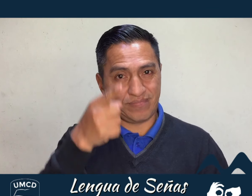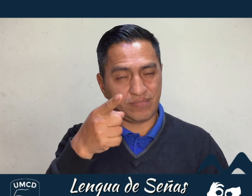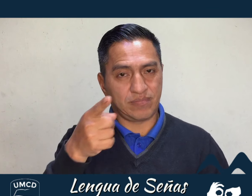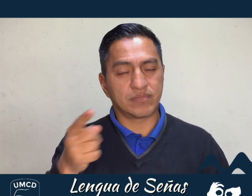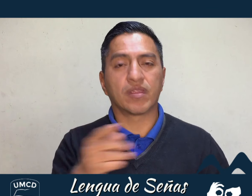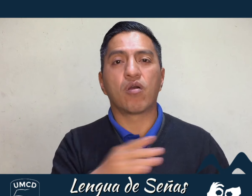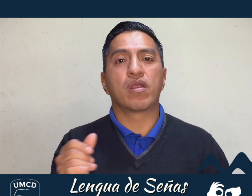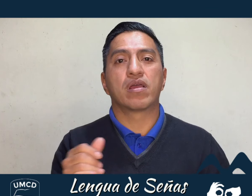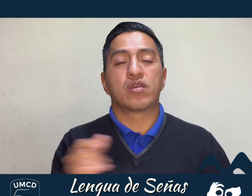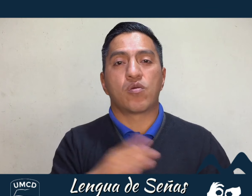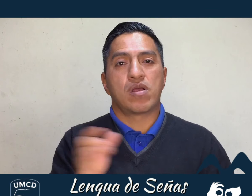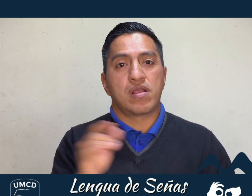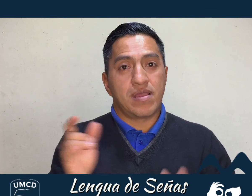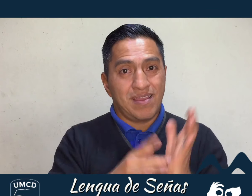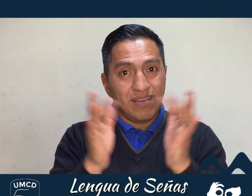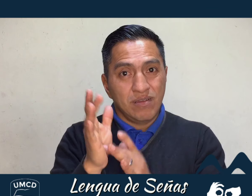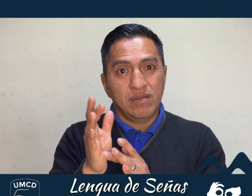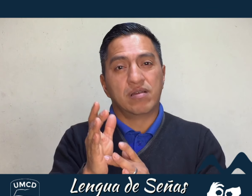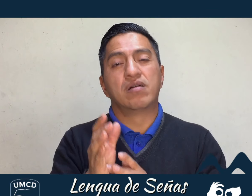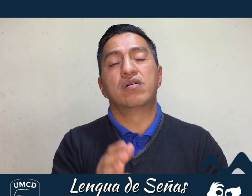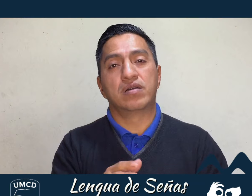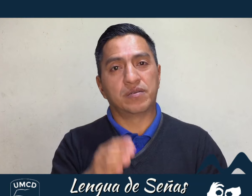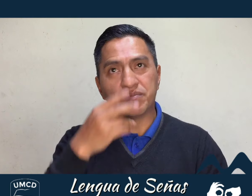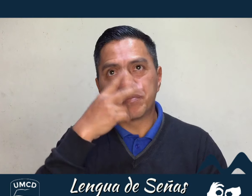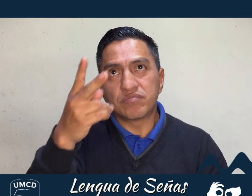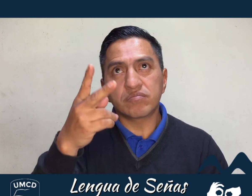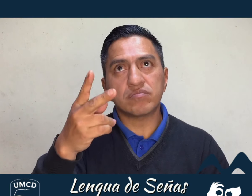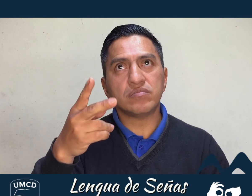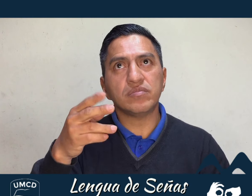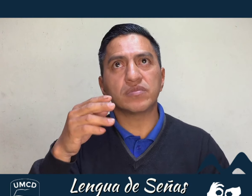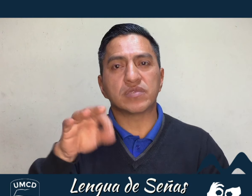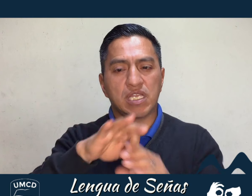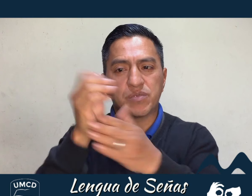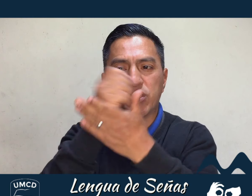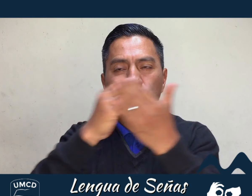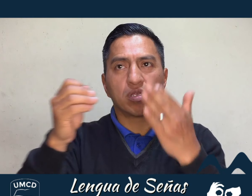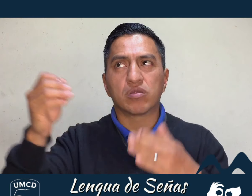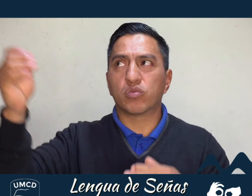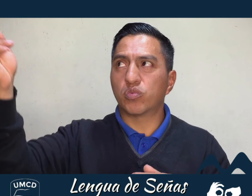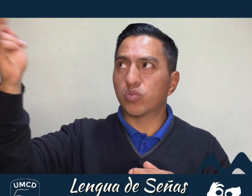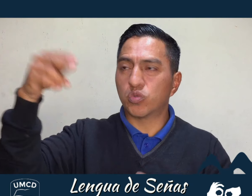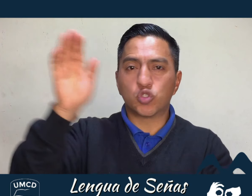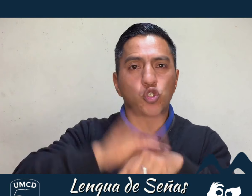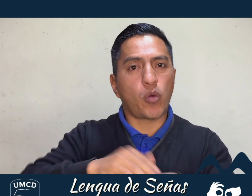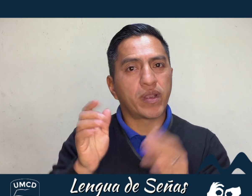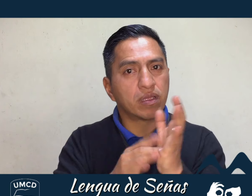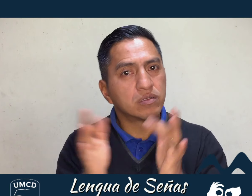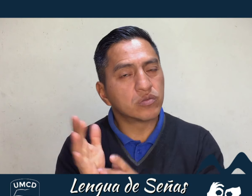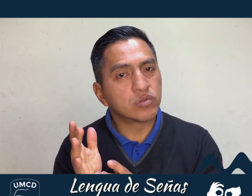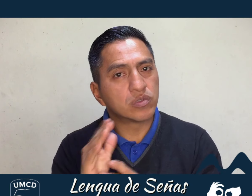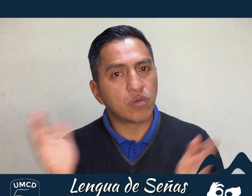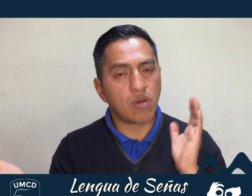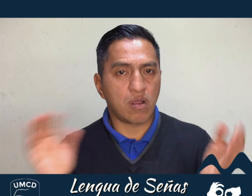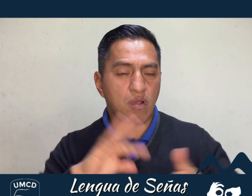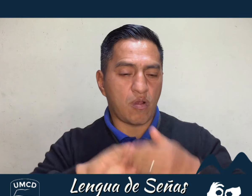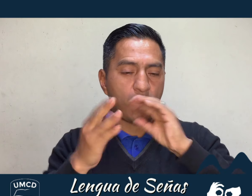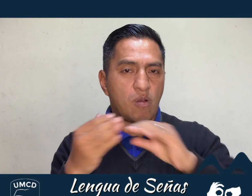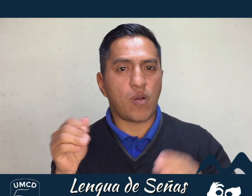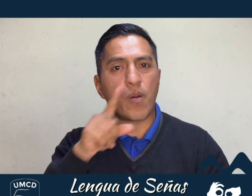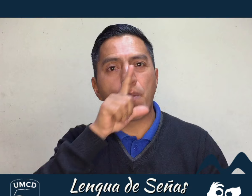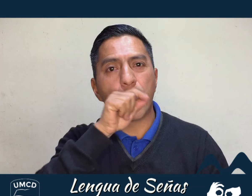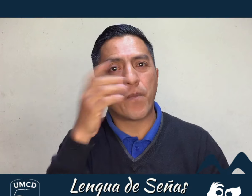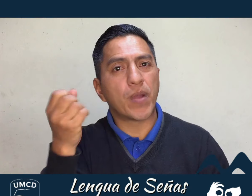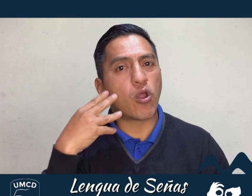luego de esto, Jesús y Juan vieron al Espíritu Santo como paloma descender sobre él. Y con